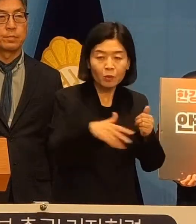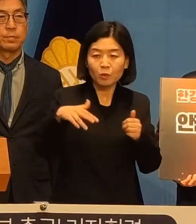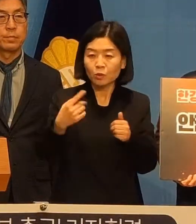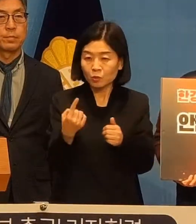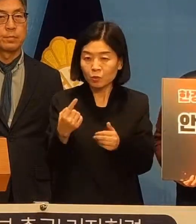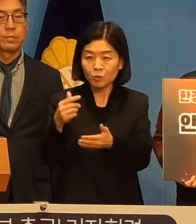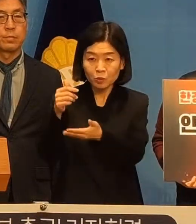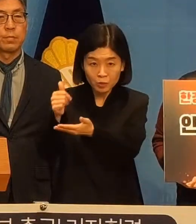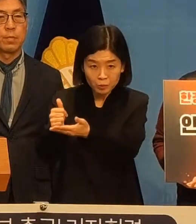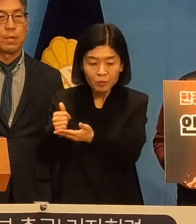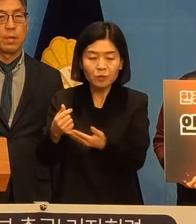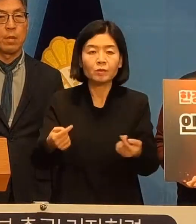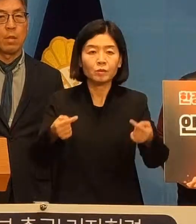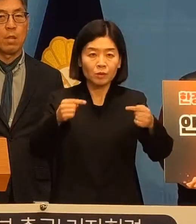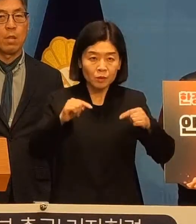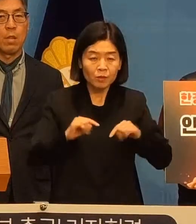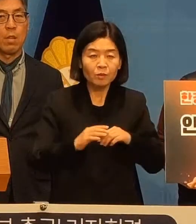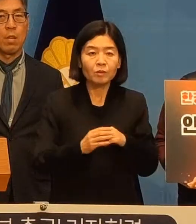참석하셨습니다.